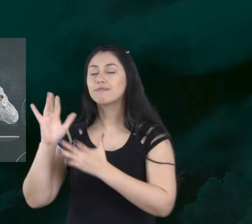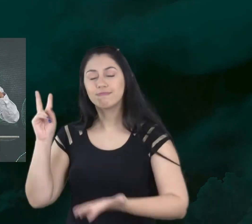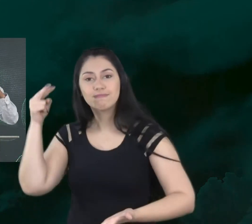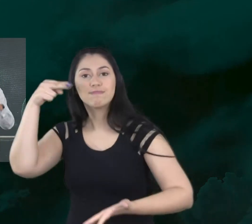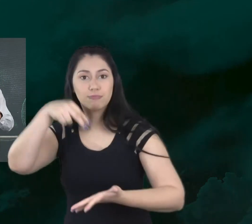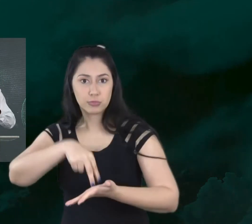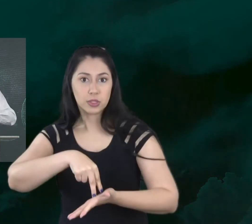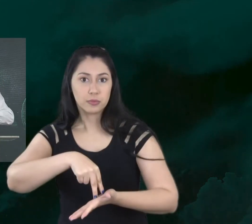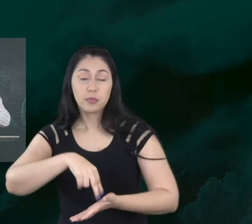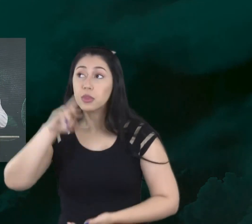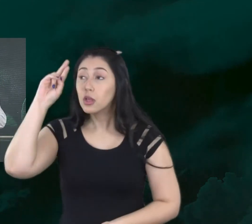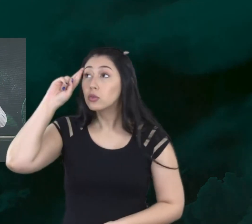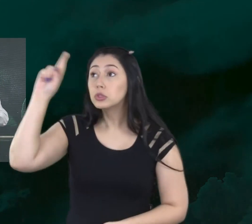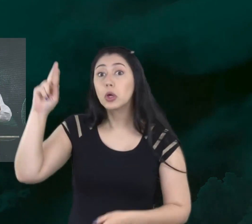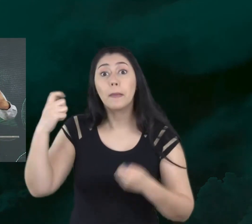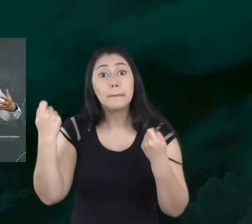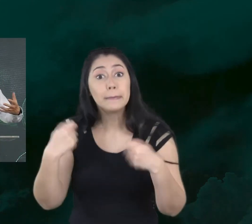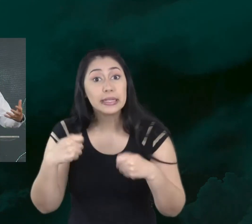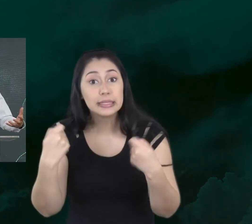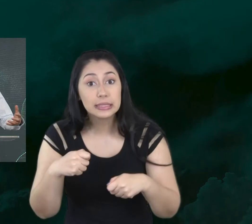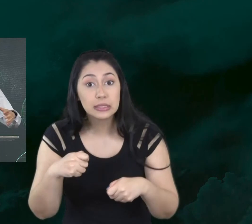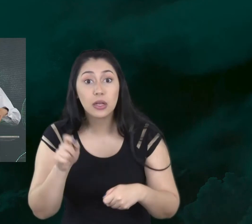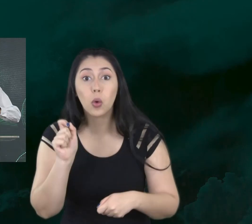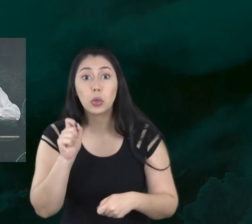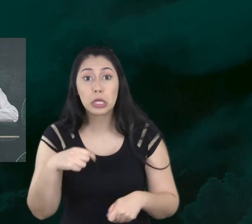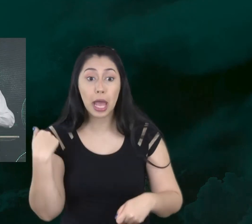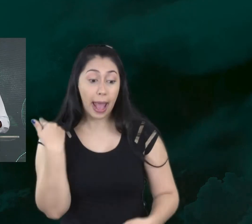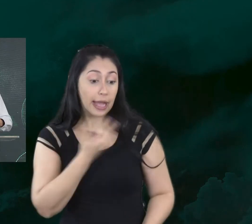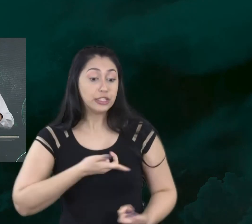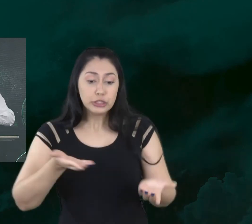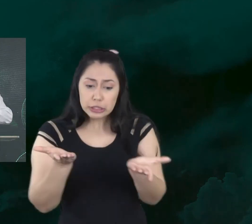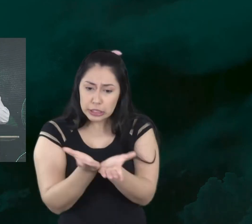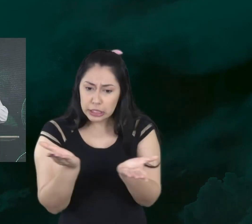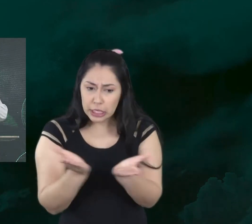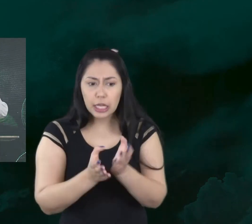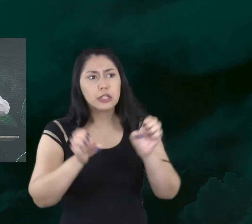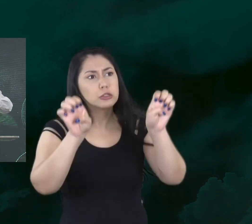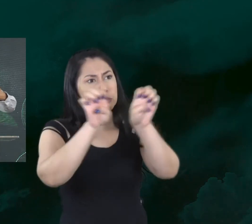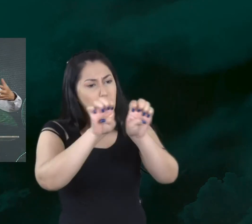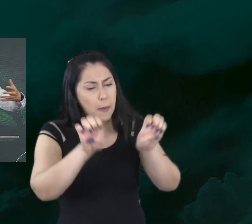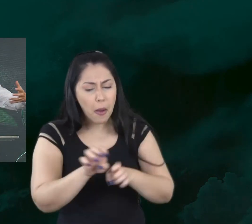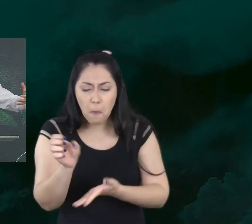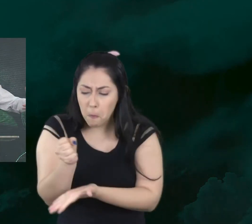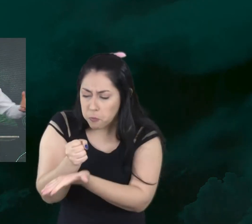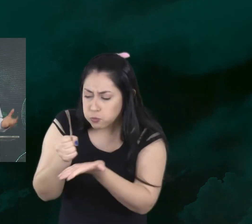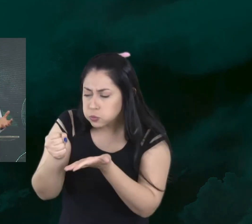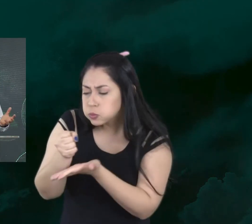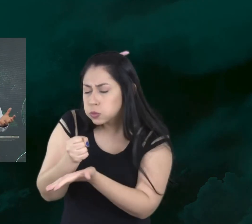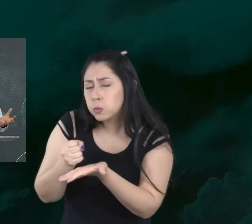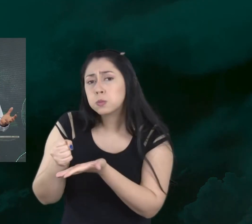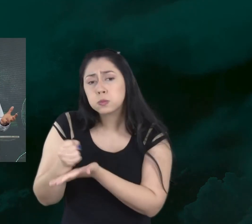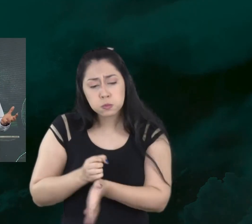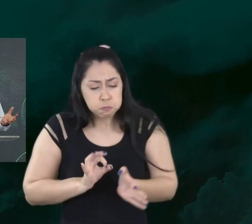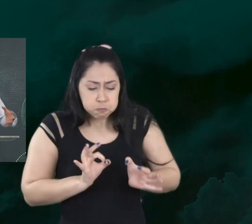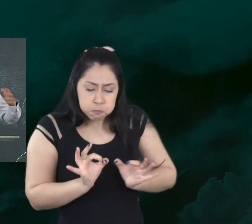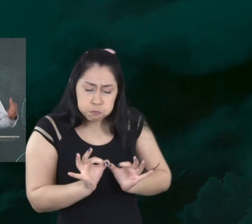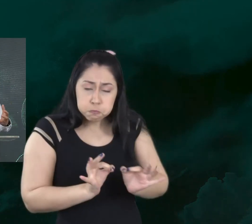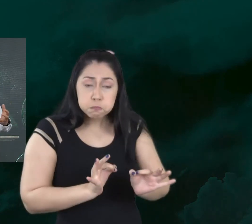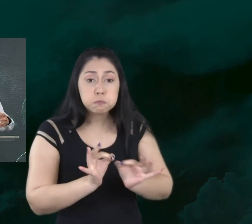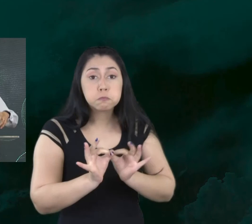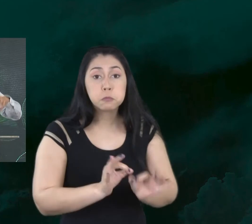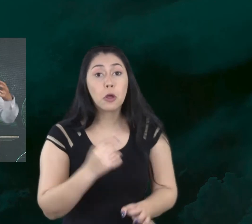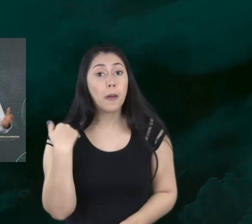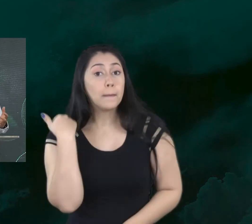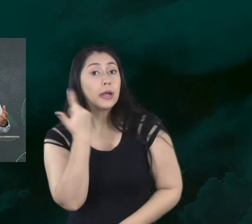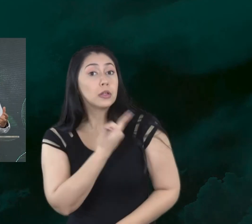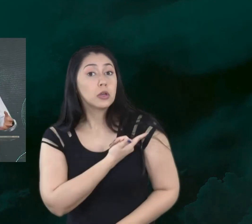Senhor precisa dessa vida cristã estruturada, dessa vida da igreja estruturada, para nós